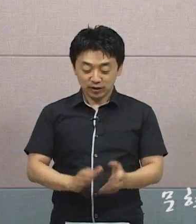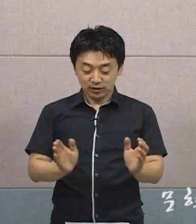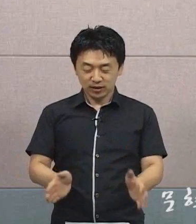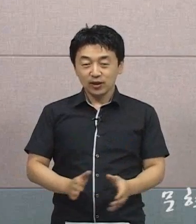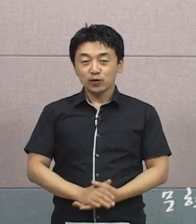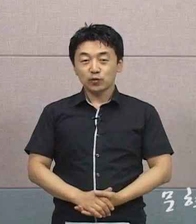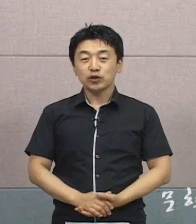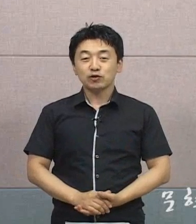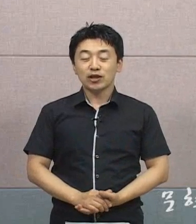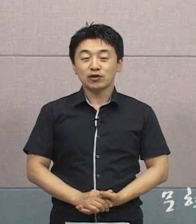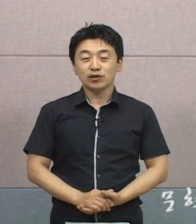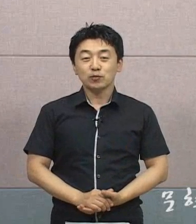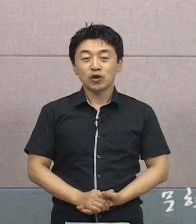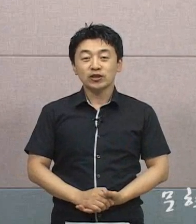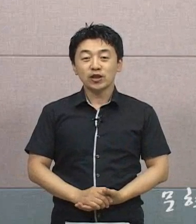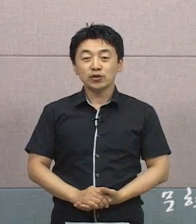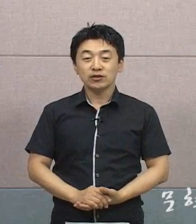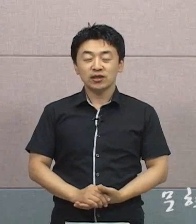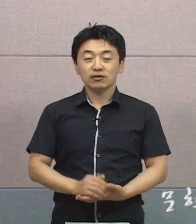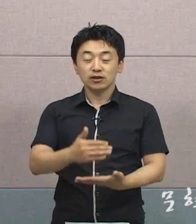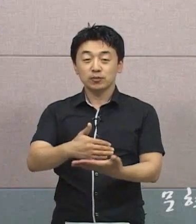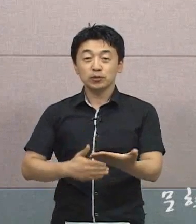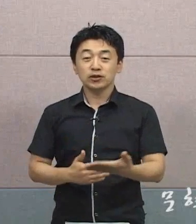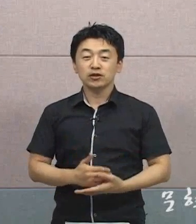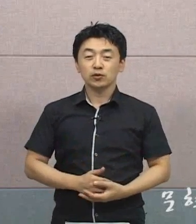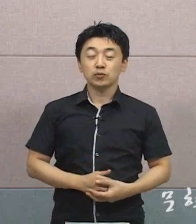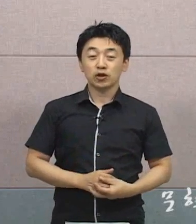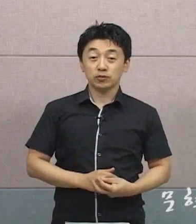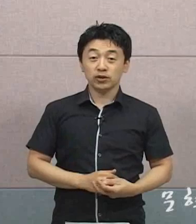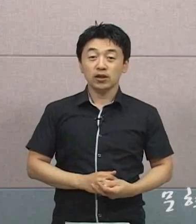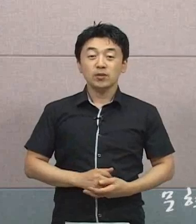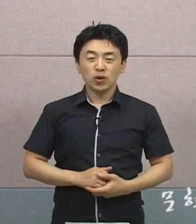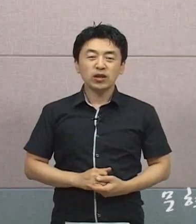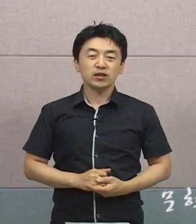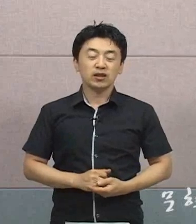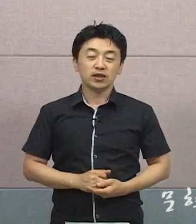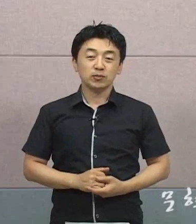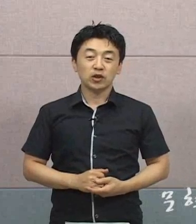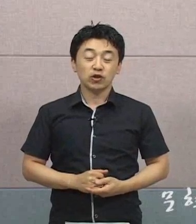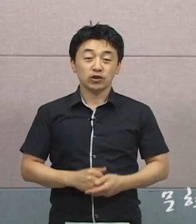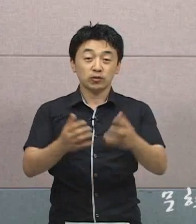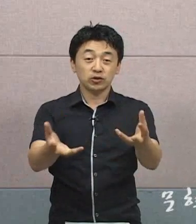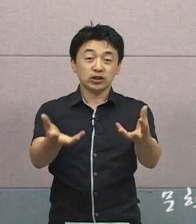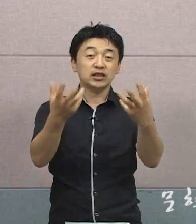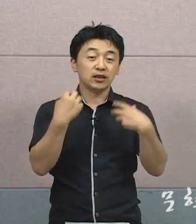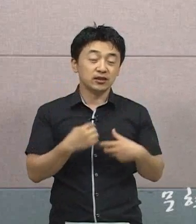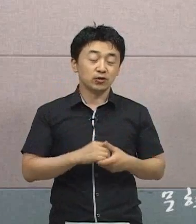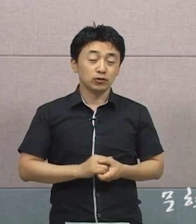이제 농식수화라고 해서 좀 정리를 해 놓으셨는데요. 그 부분들은요, 조금 여러분들이 편하게 이해를 하시면 되고요. 여러분들이 이해하실 때도,